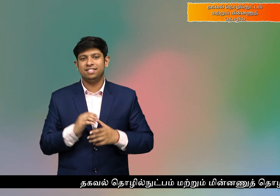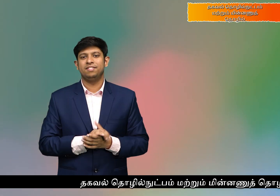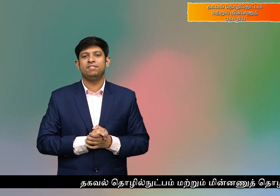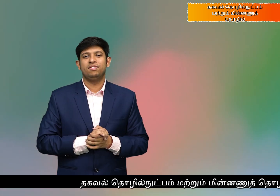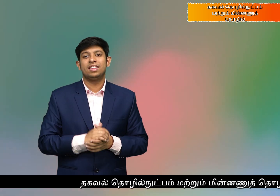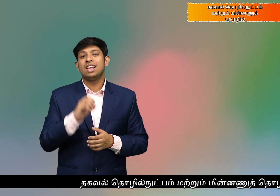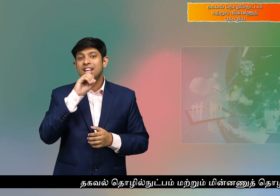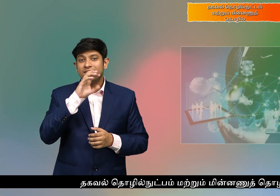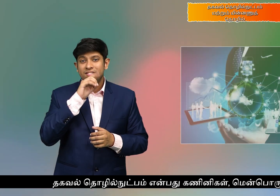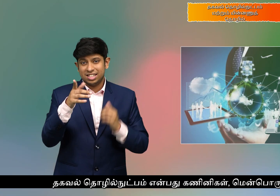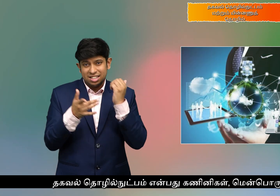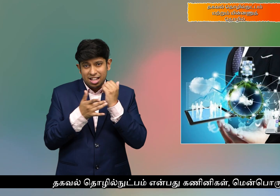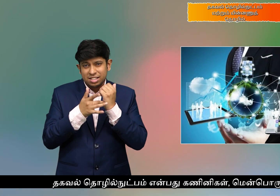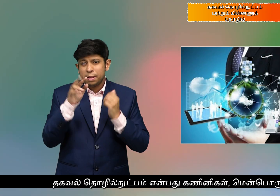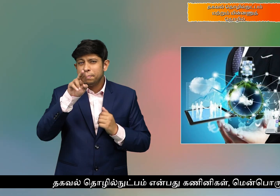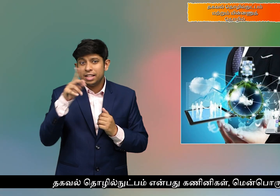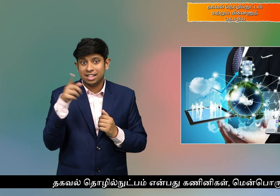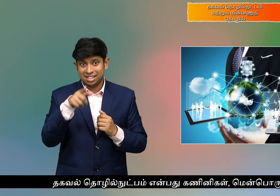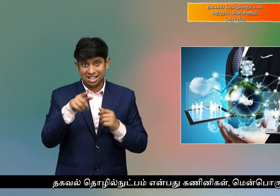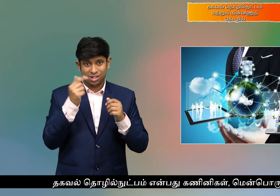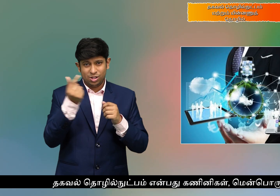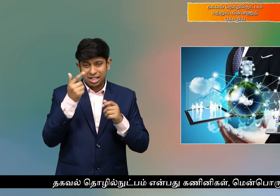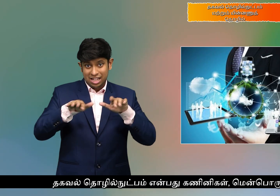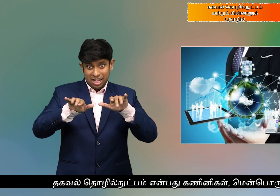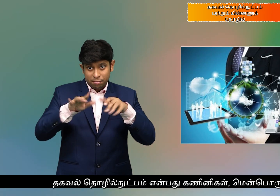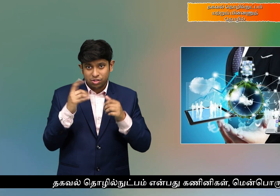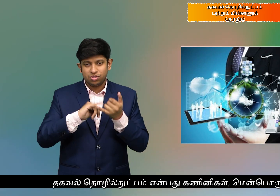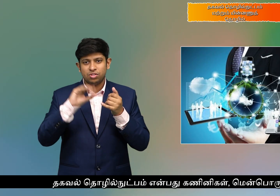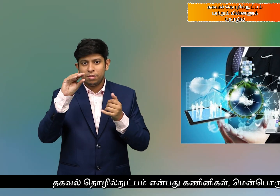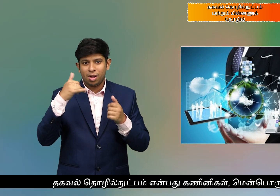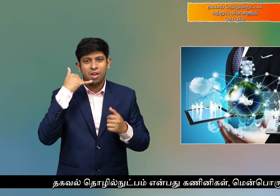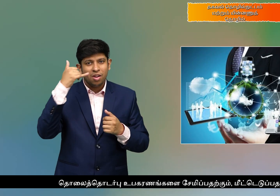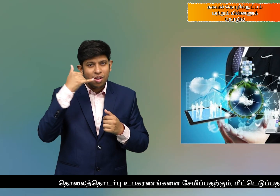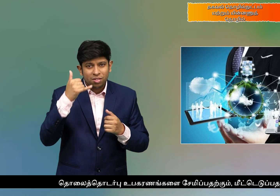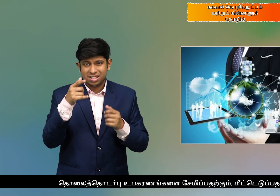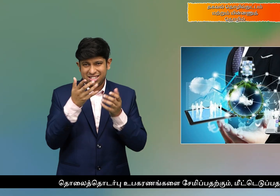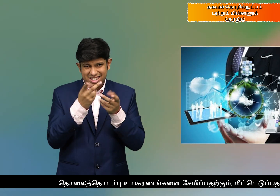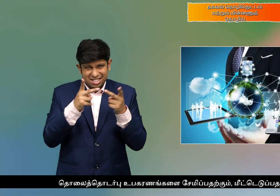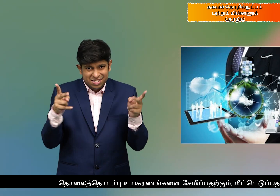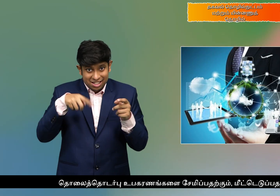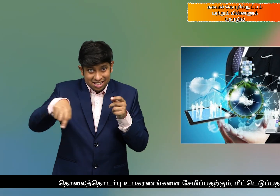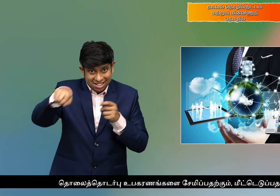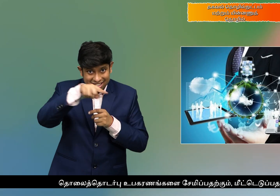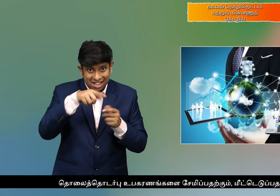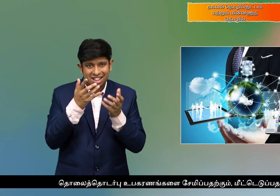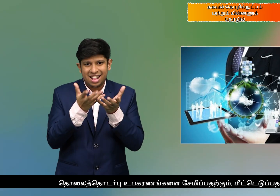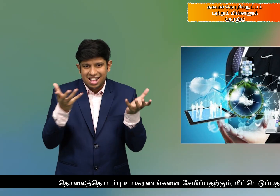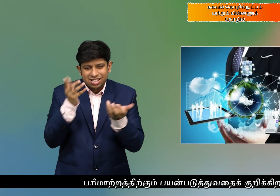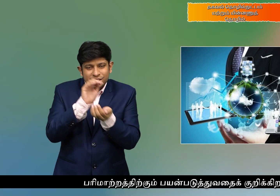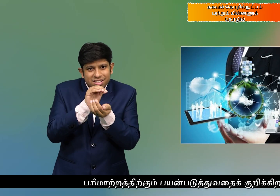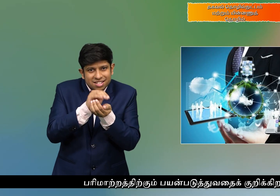மின்னணு தொழில். தகவல் தொழில்நுட்பம் என்பது கணினிகள், மென்பொருள் மற்றும் தொலைத்தொடர்பு